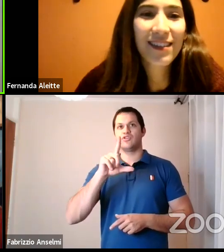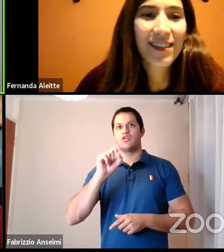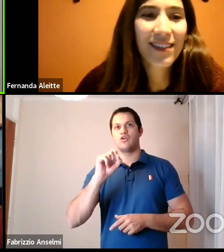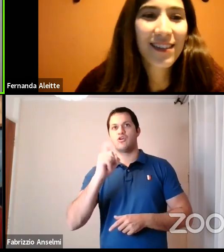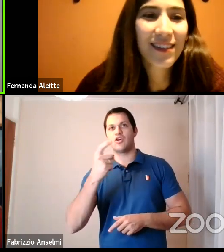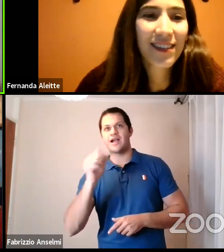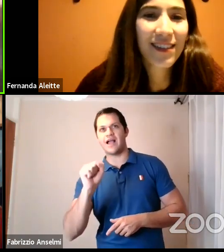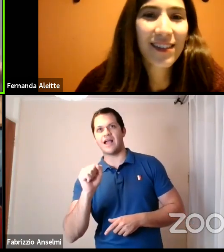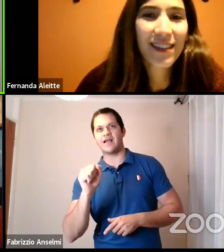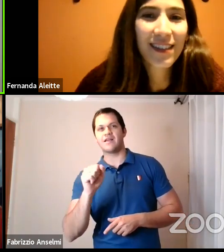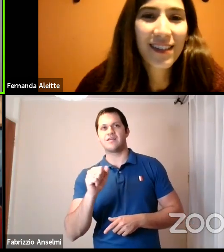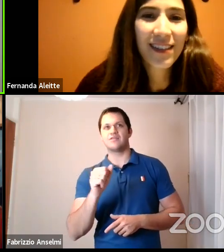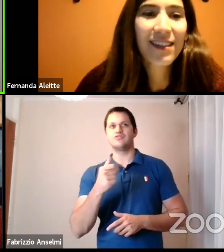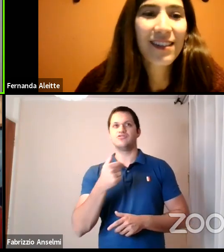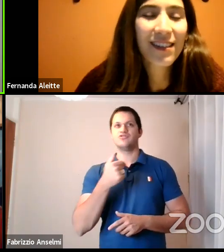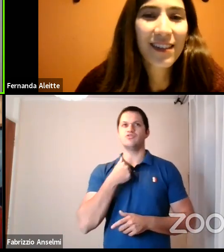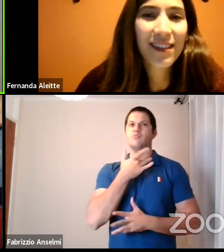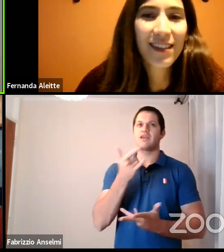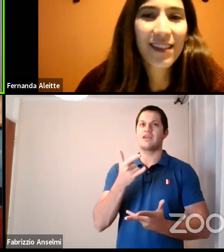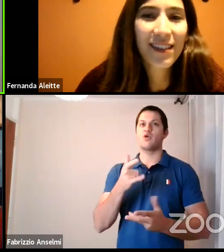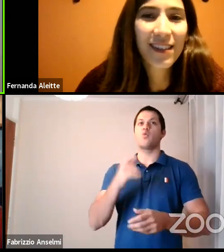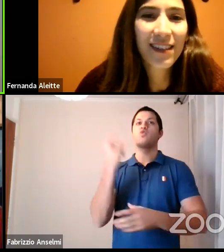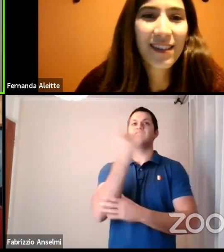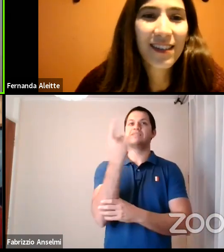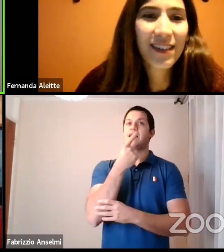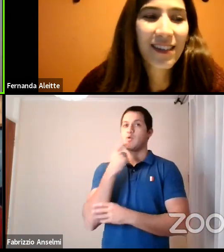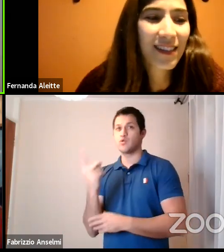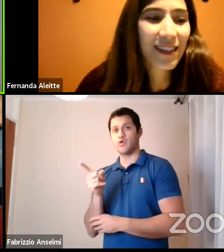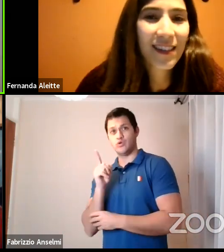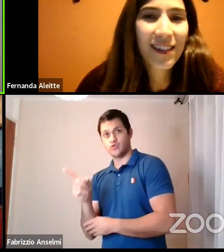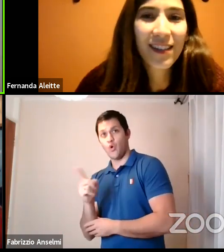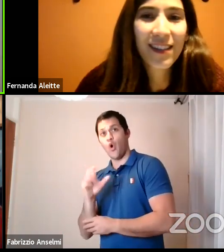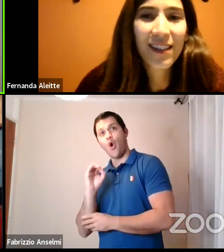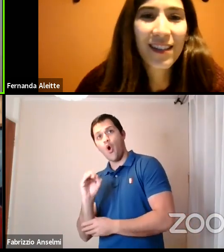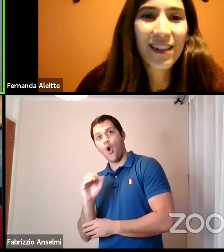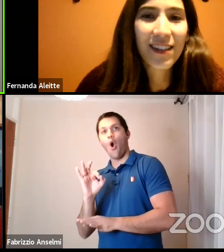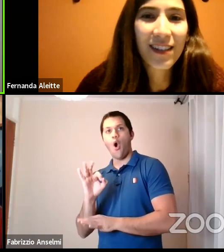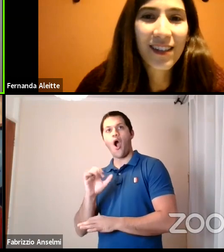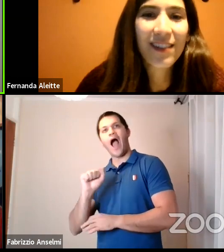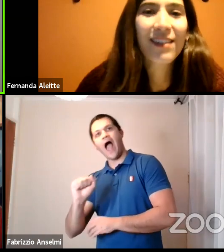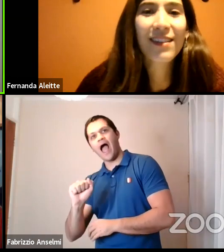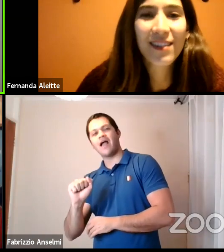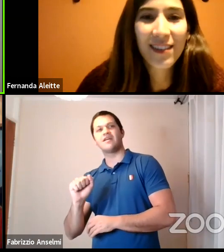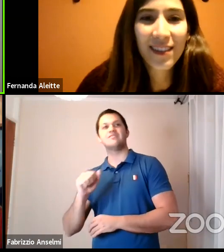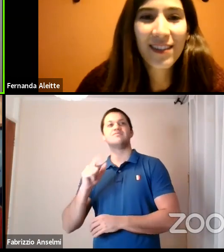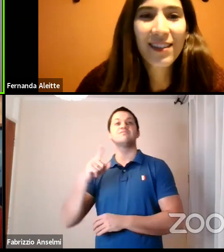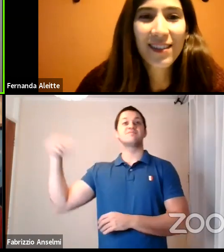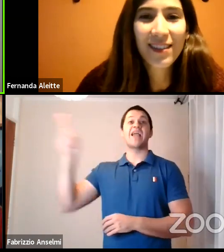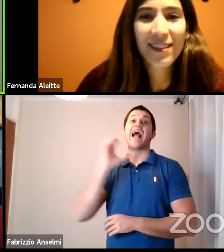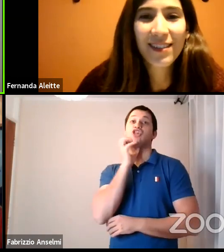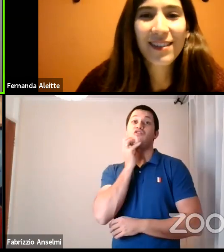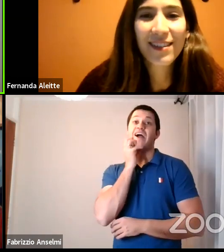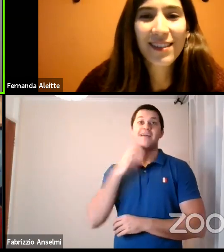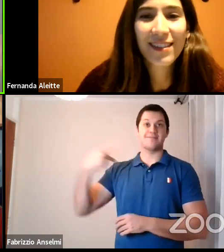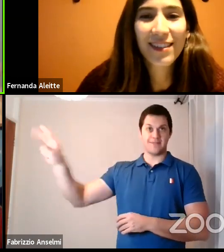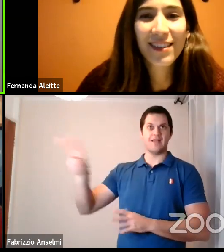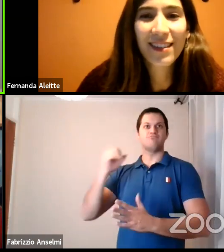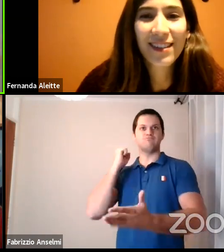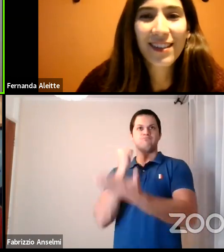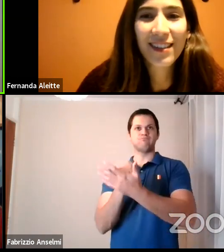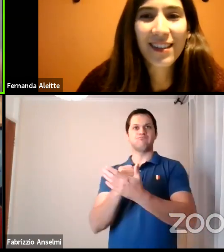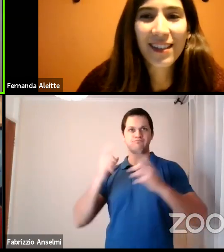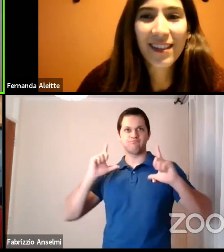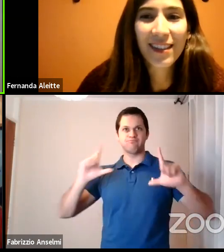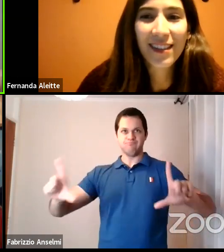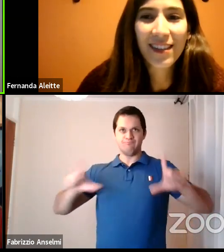kinesiólogo o kinesióloga, y también nos dicen que desde Antofagasta el título se entrega con distinción de género. Entonces, el debate que está aquí es como el título